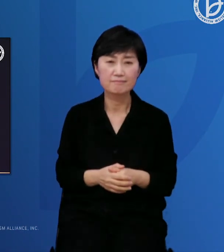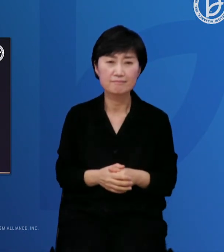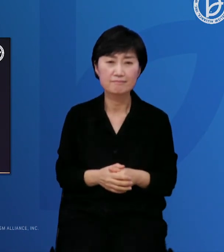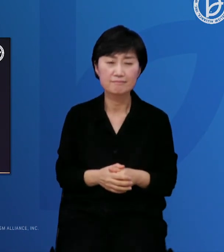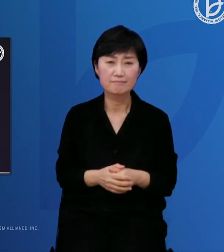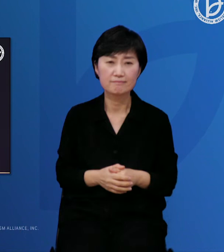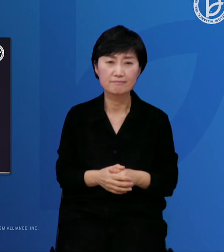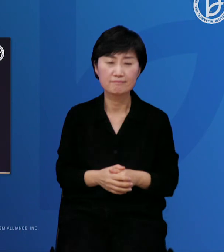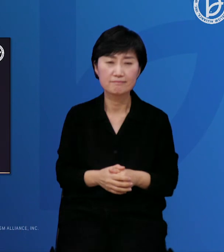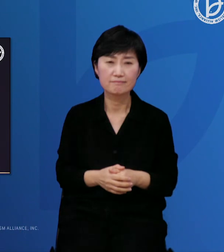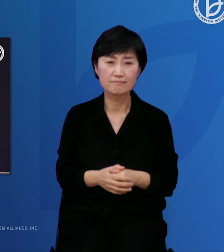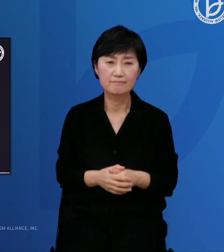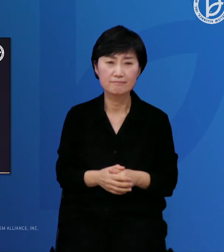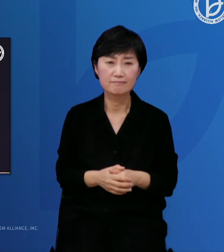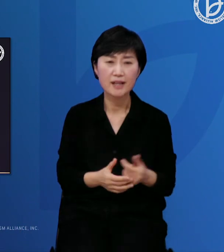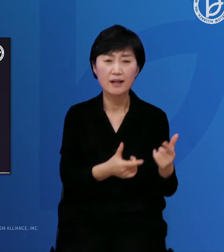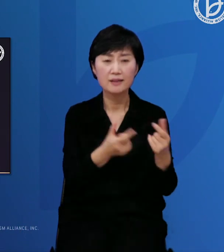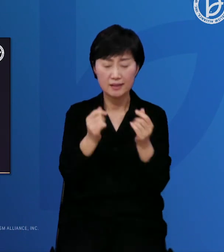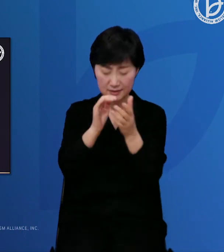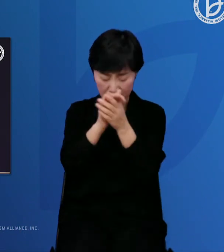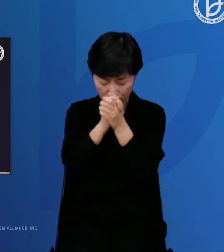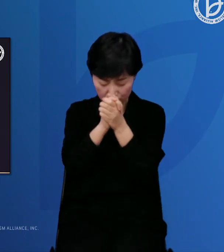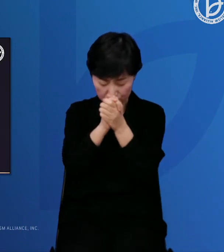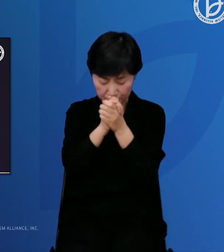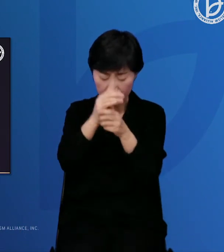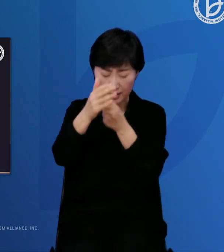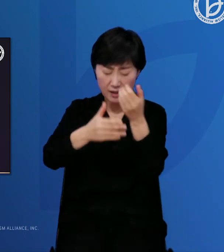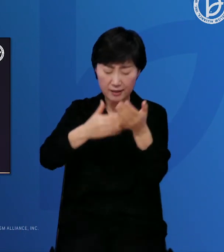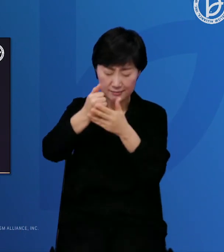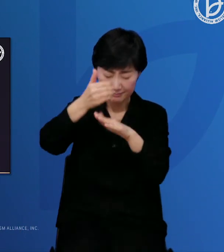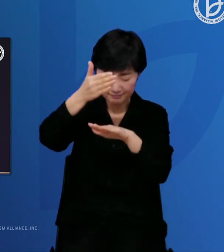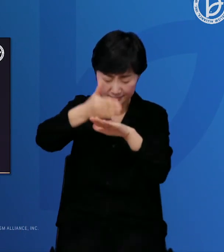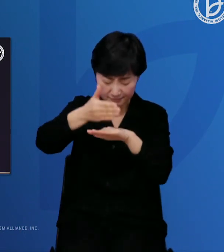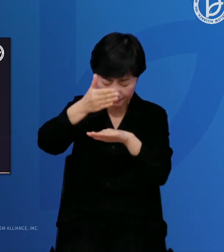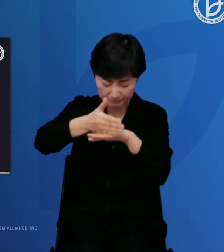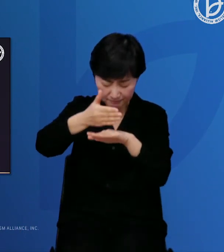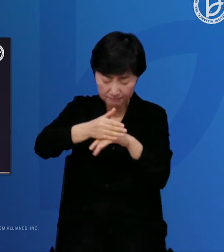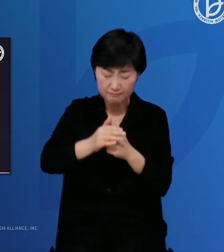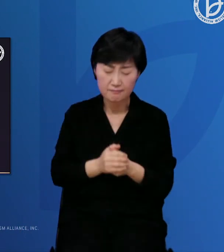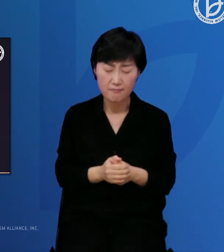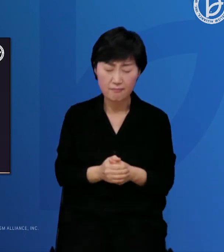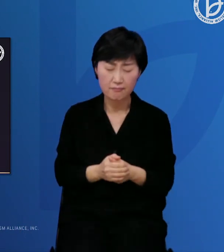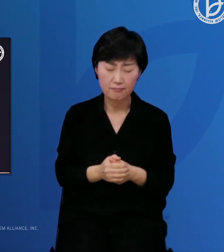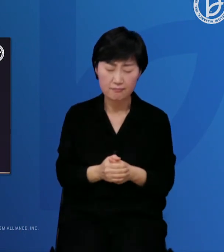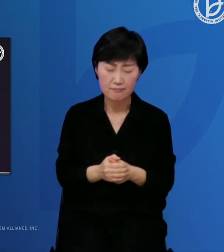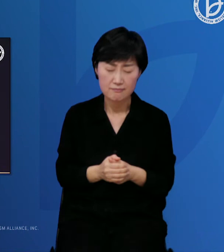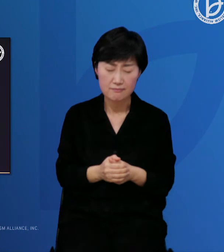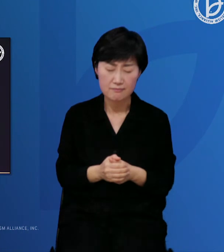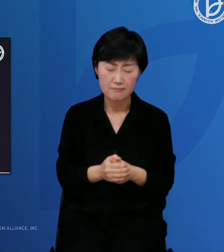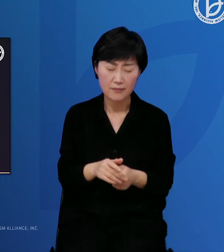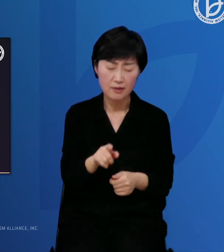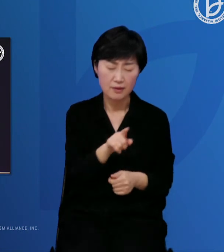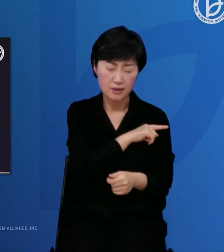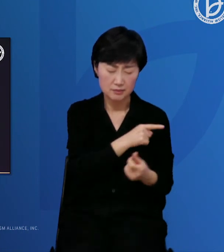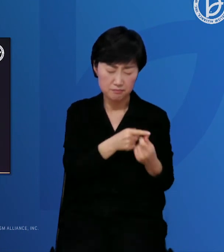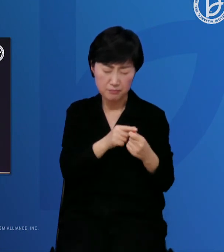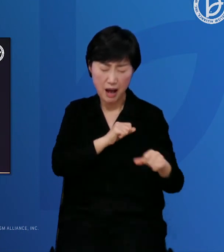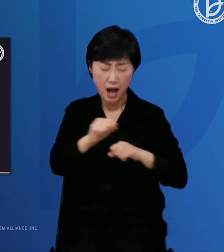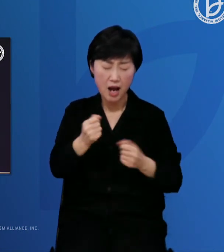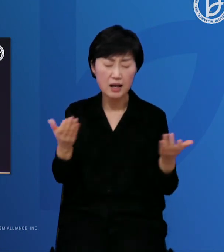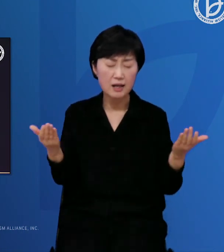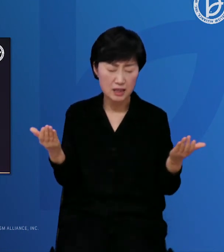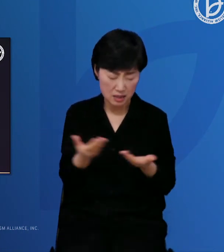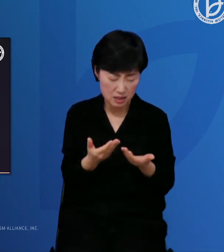may have this experience. 기도하겠습니다. Let us pray. 하나님 감사드립니다. God, we thank you. 가장 먼저 해야 될